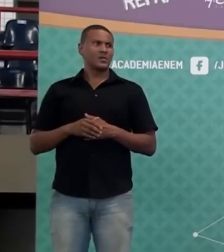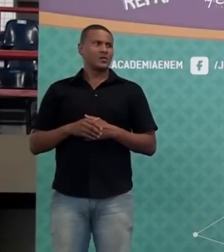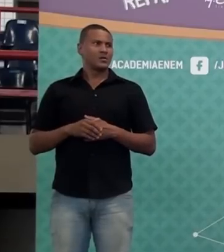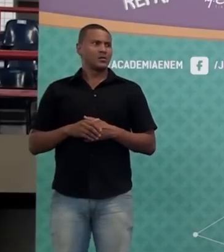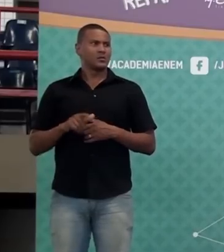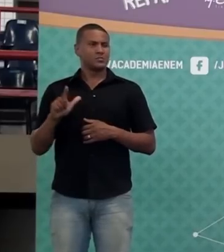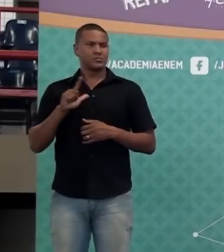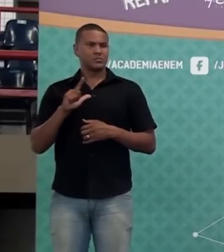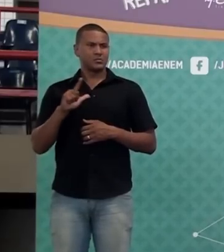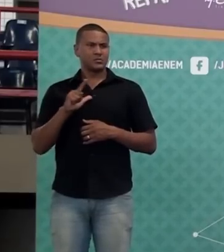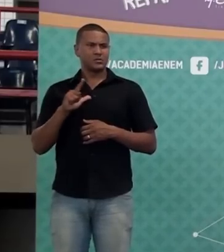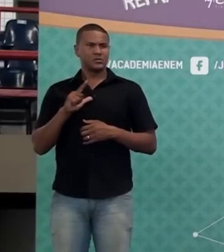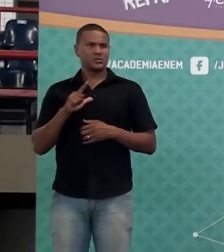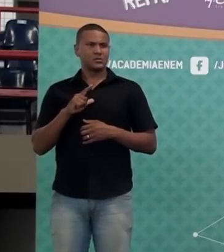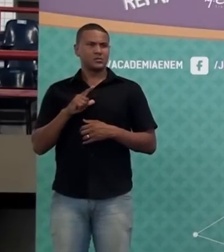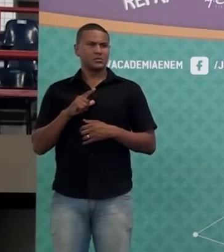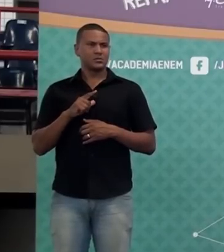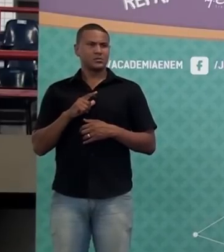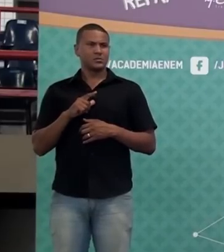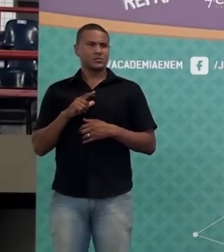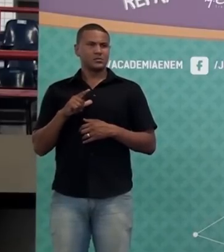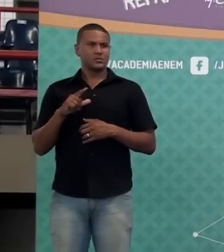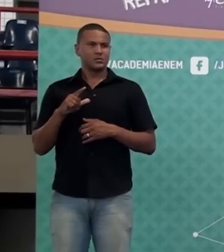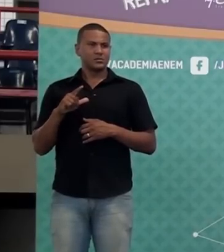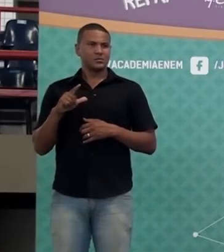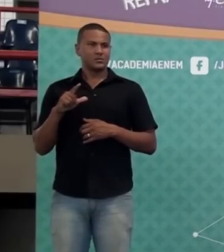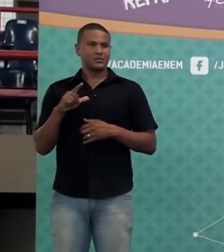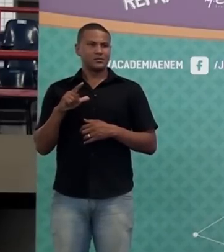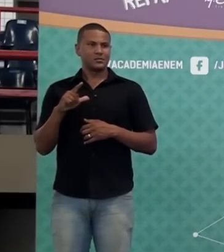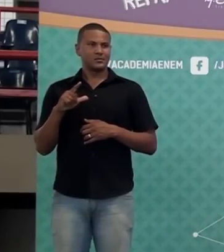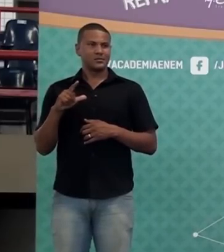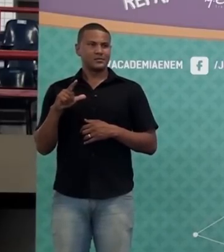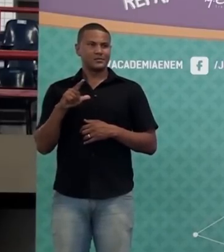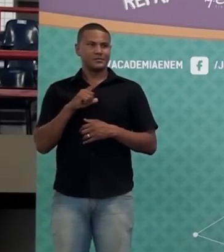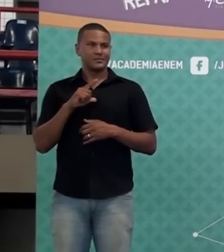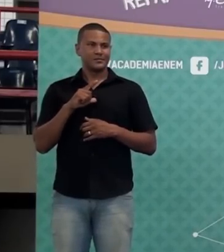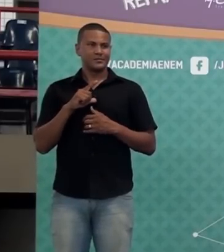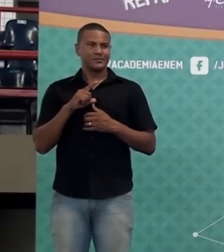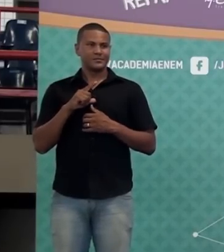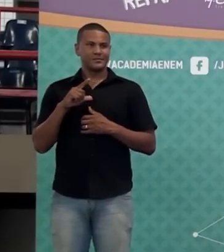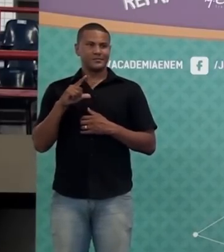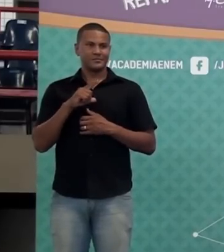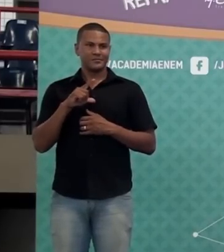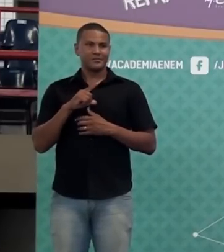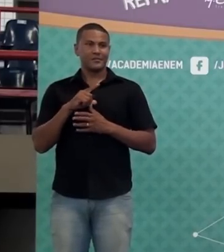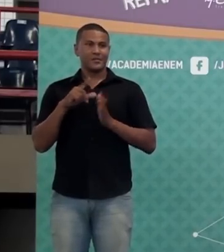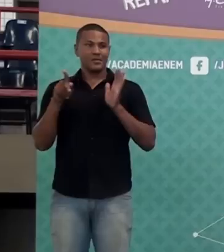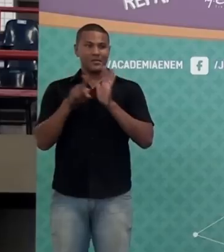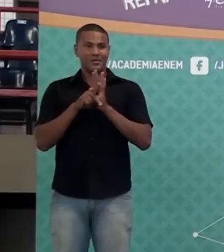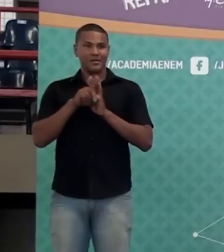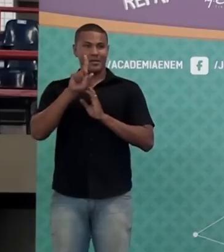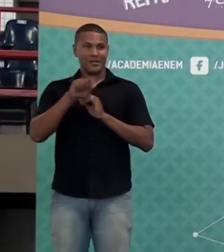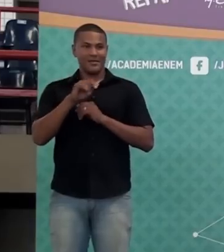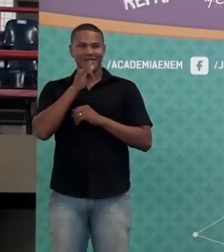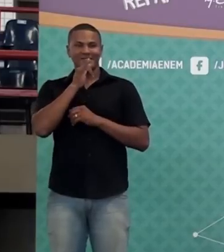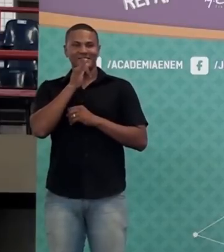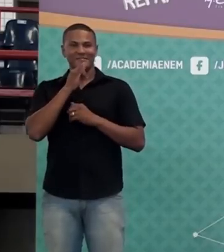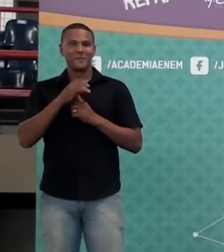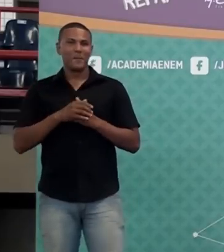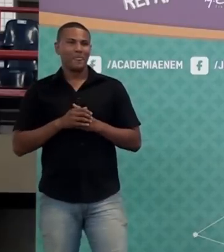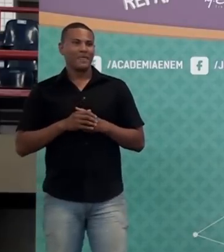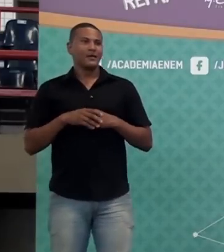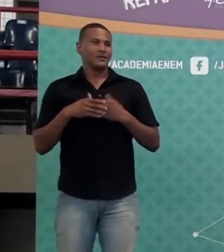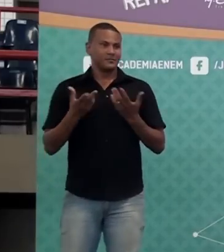numa nova relação que as palavras paroxítonas, repetindo, aquela que a sílaba forte